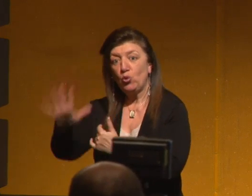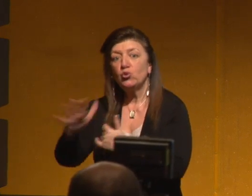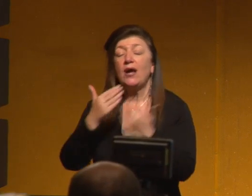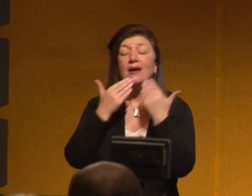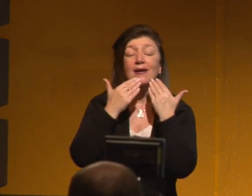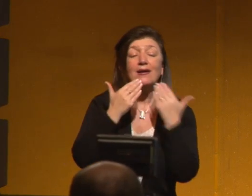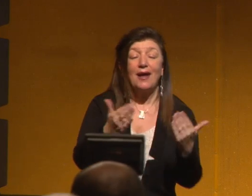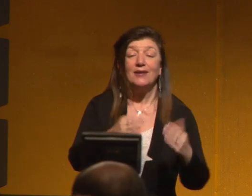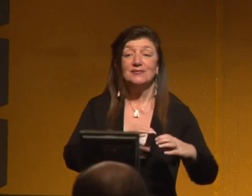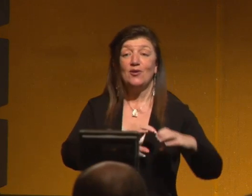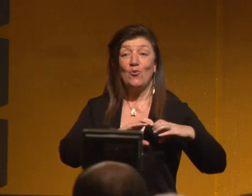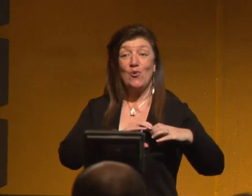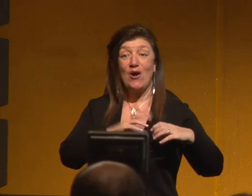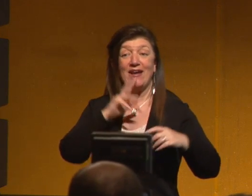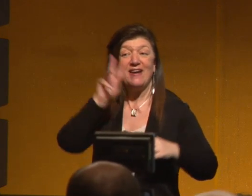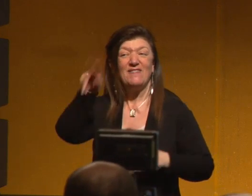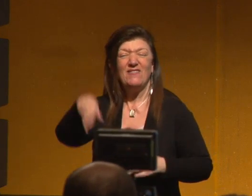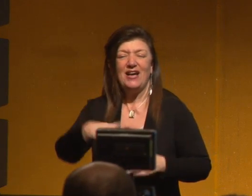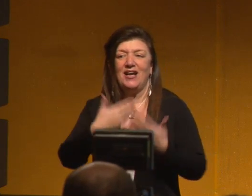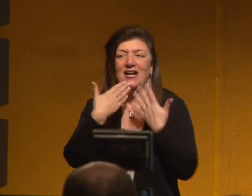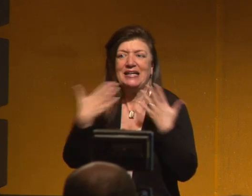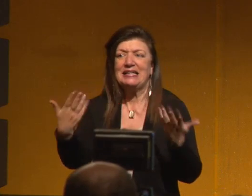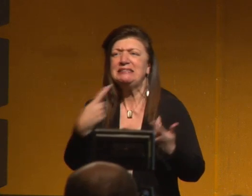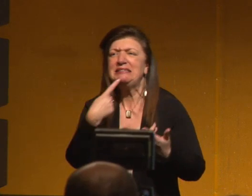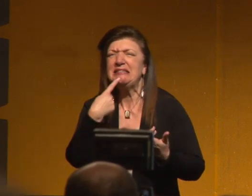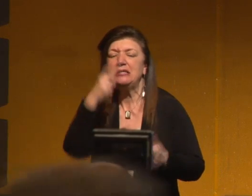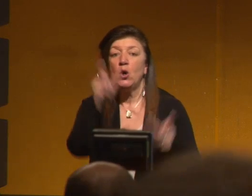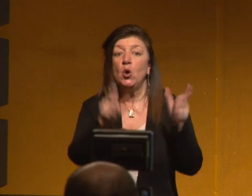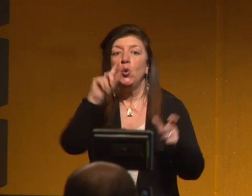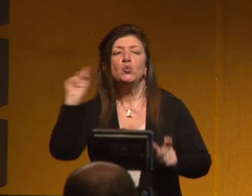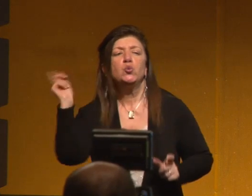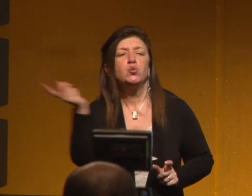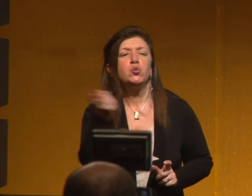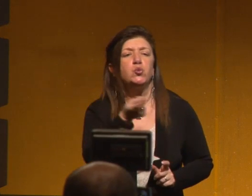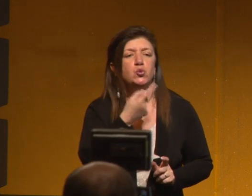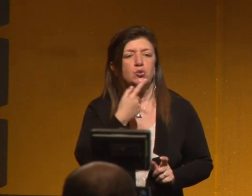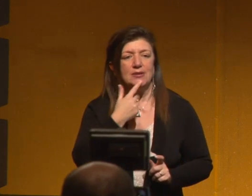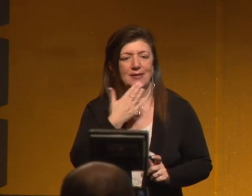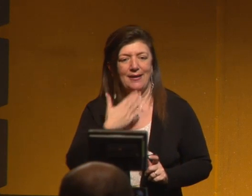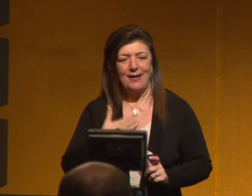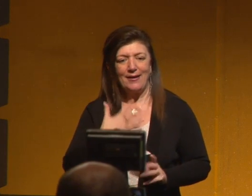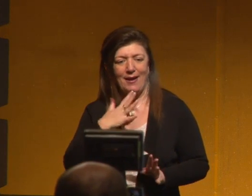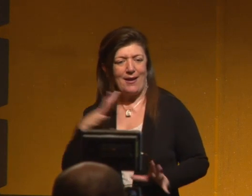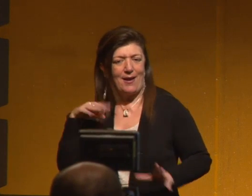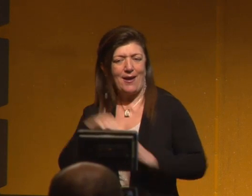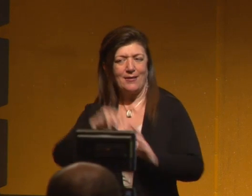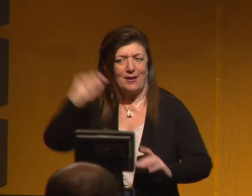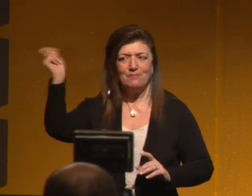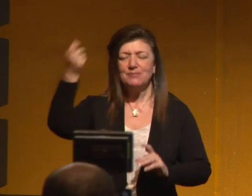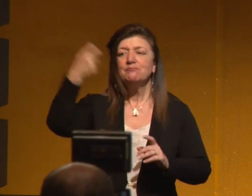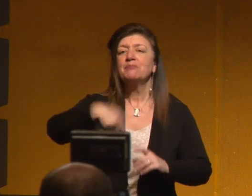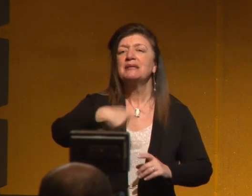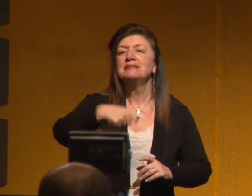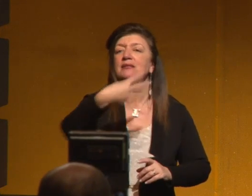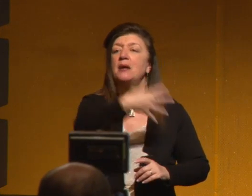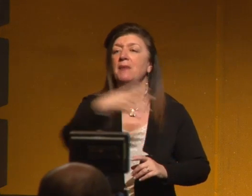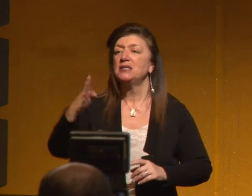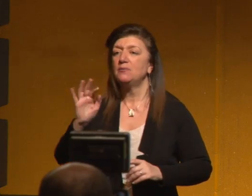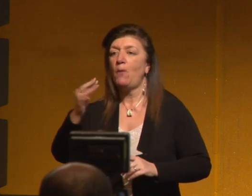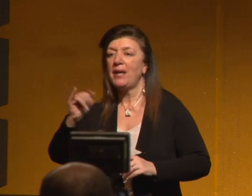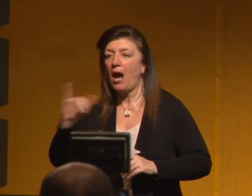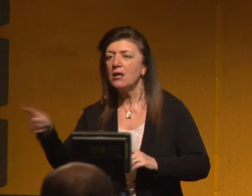va davvero a chi e tutti coloro che hanno creduto in questa bellissima impresa che con il presidente massimo braille e sui vice mario